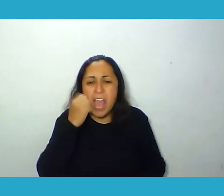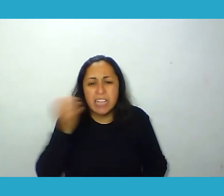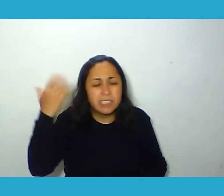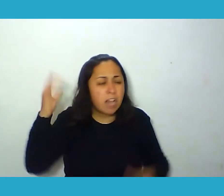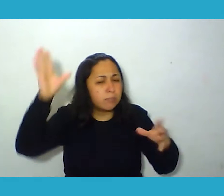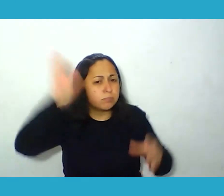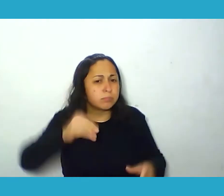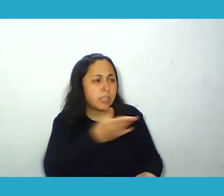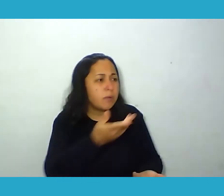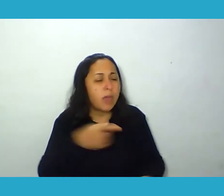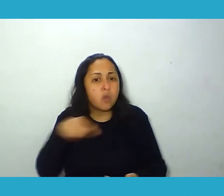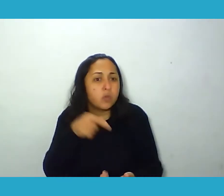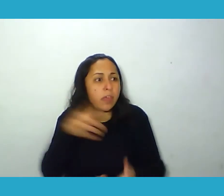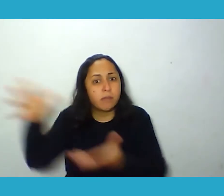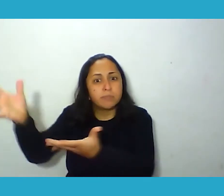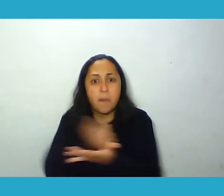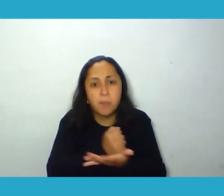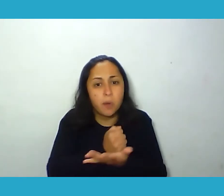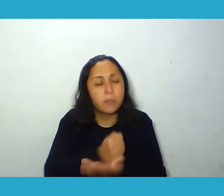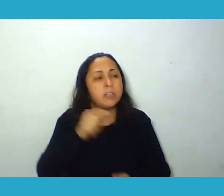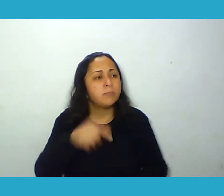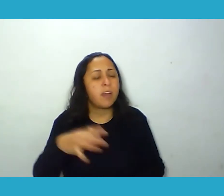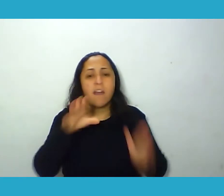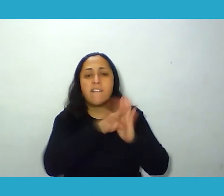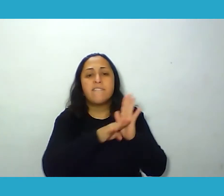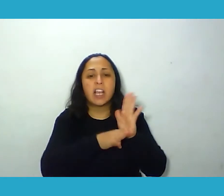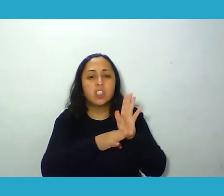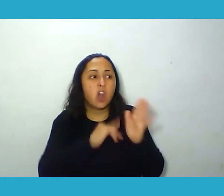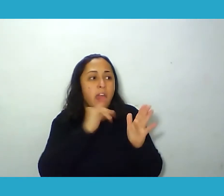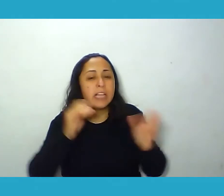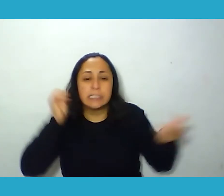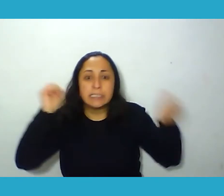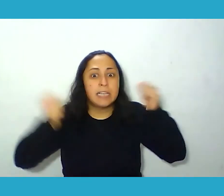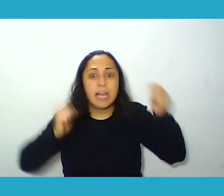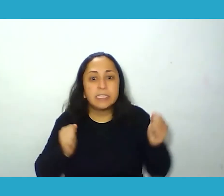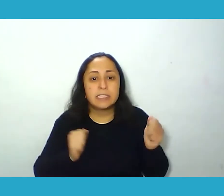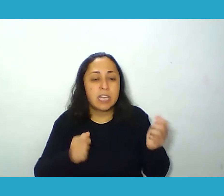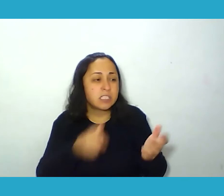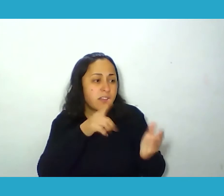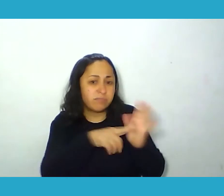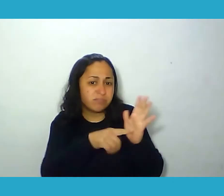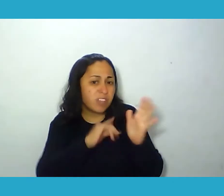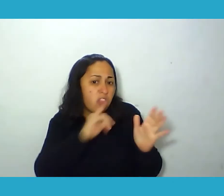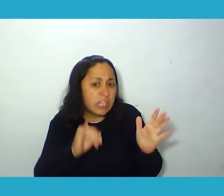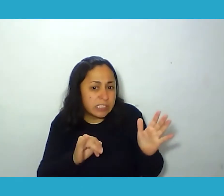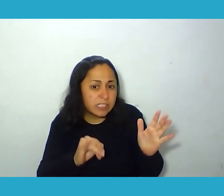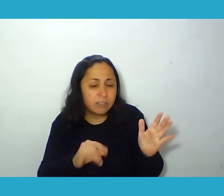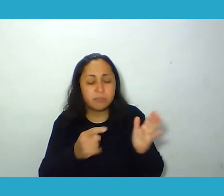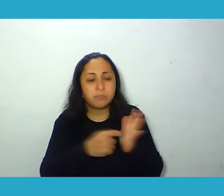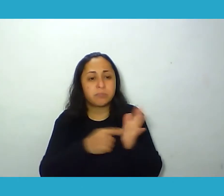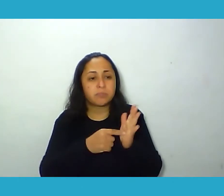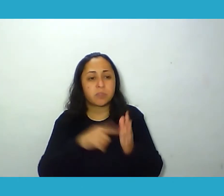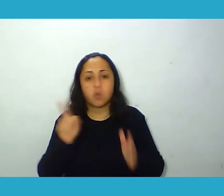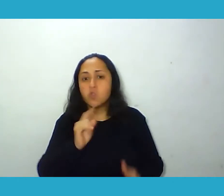por tener que atravesar expropiaciones. No se habla de los factores de estrés derivados de los factores de riesgo. Y no